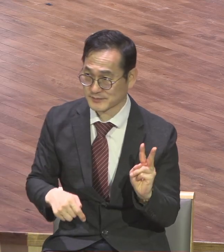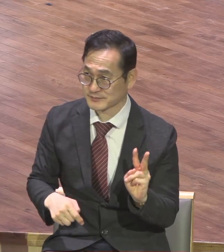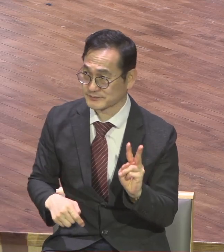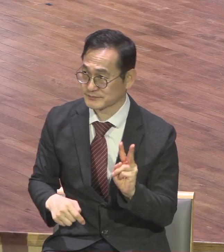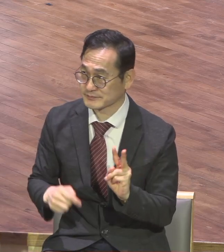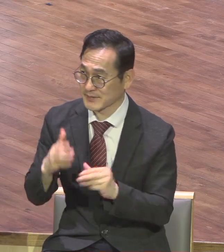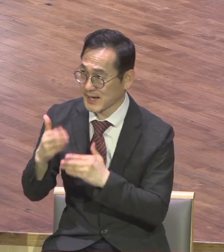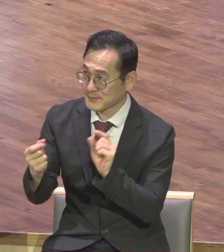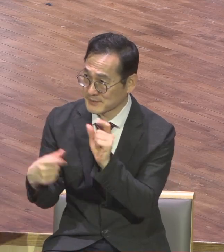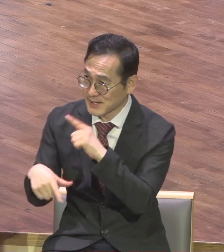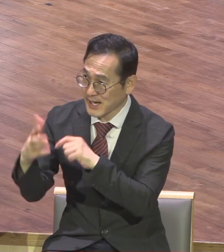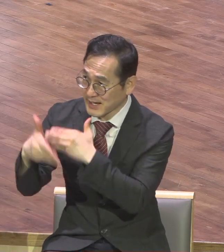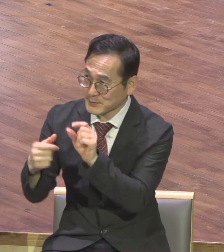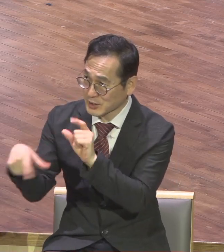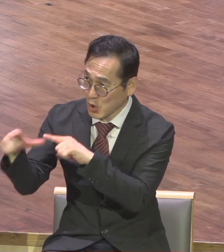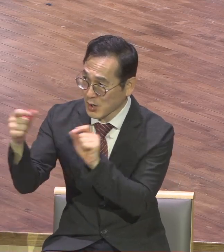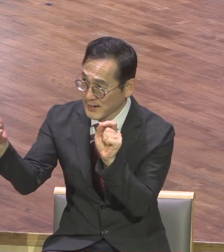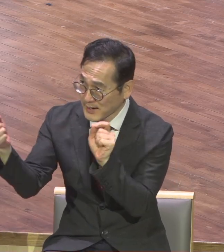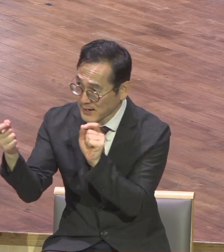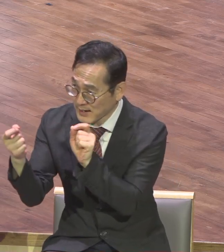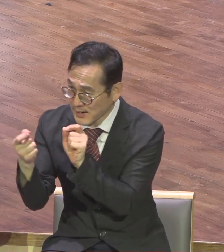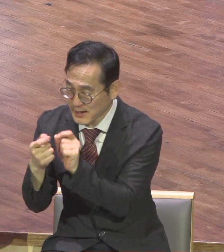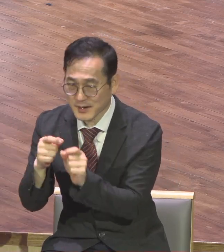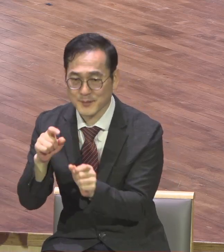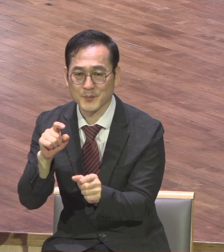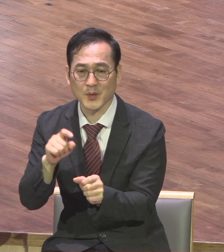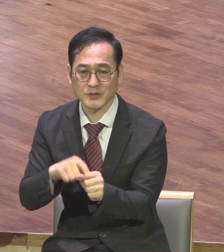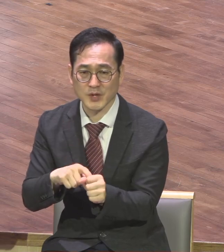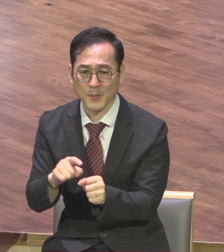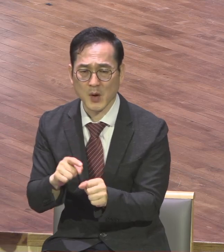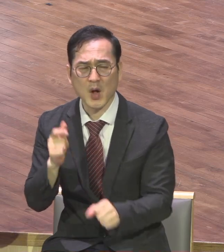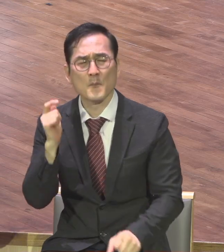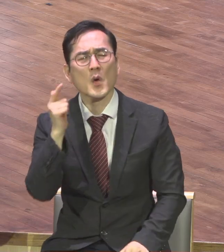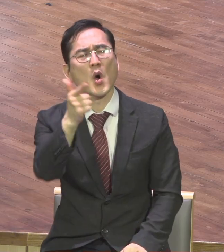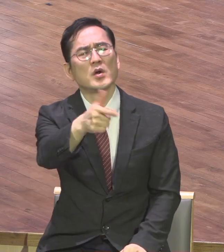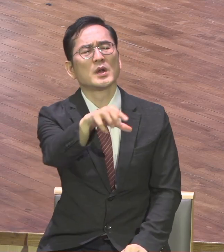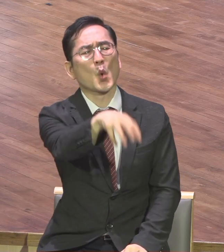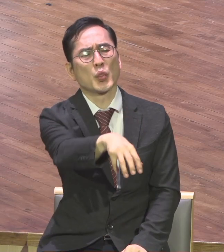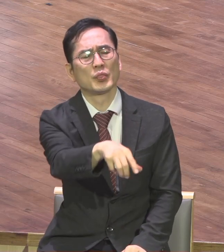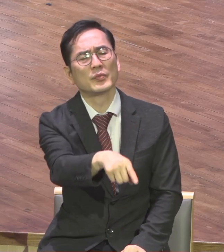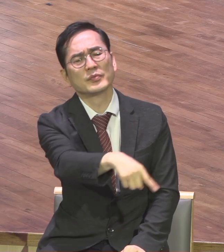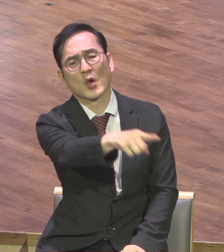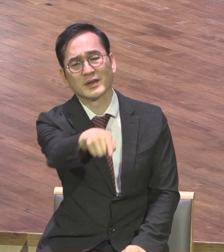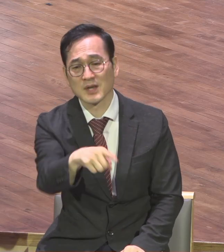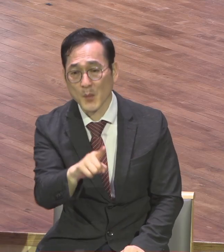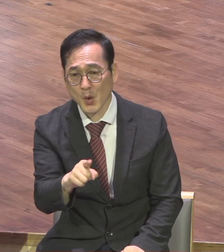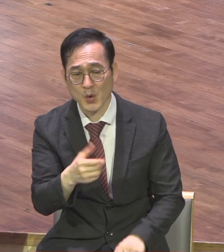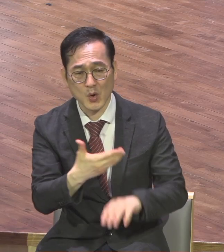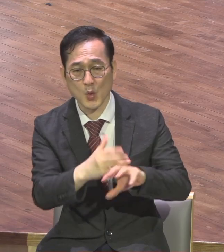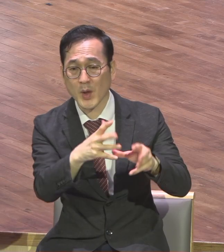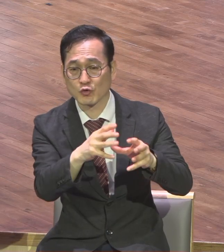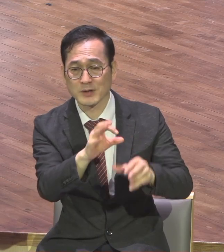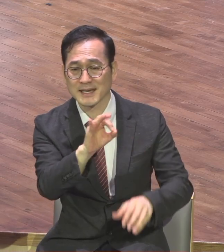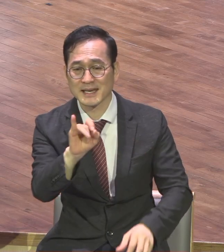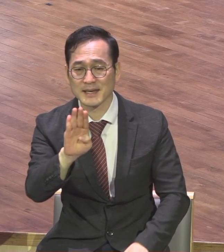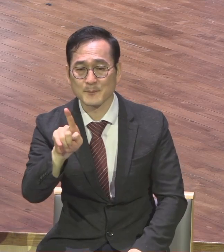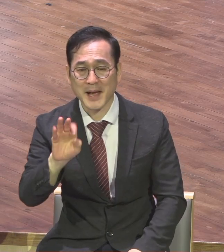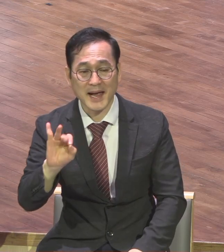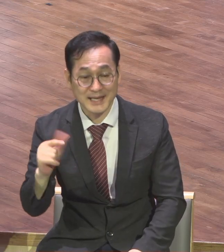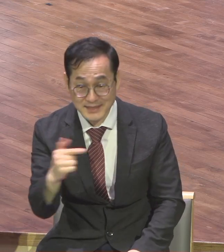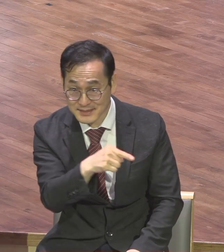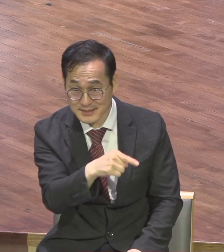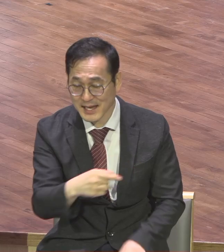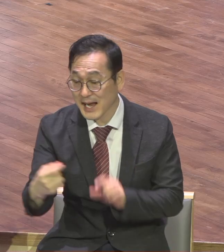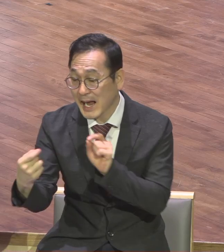하려 하심이라. 본문에서 먼 데 있는 너희라는 말은 이방인들을 의미하는 것이고 가까운